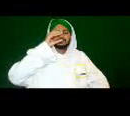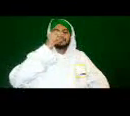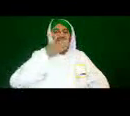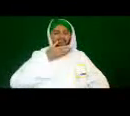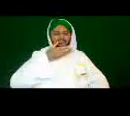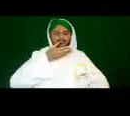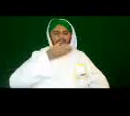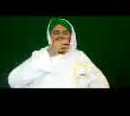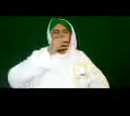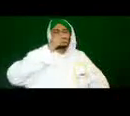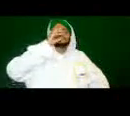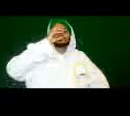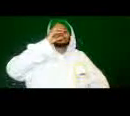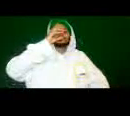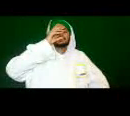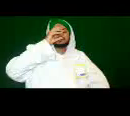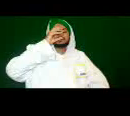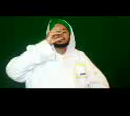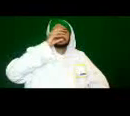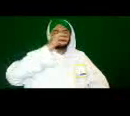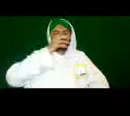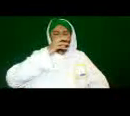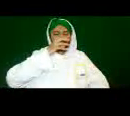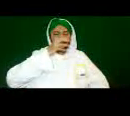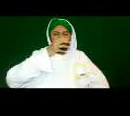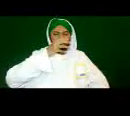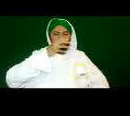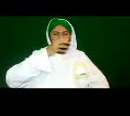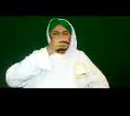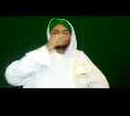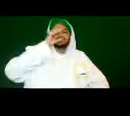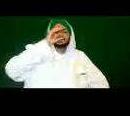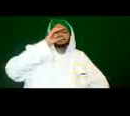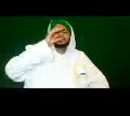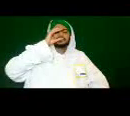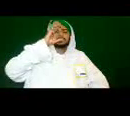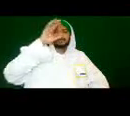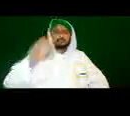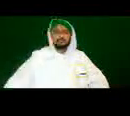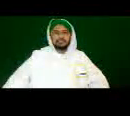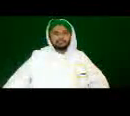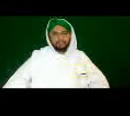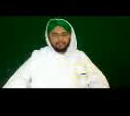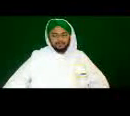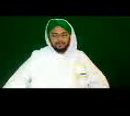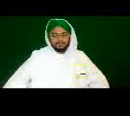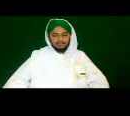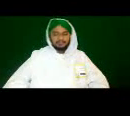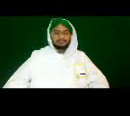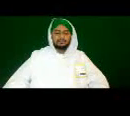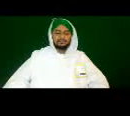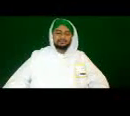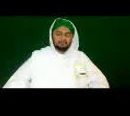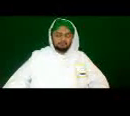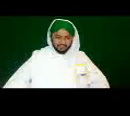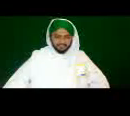گلاس وغیرہ پکڑ کر جو پیتے ہیں پانی وغیرہ، پینا، ٹھیک ہے. اب سونے کا